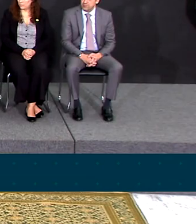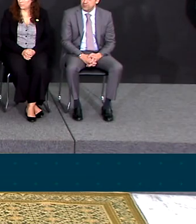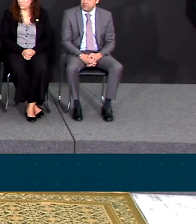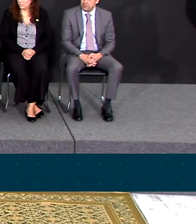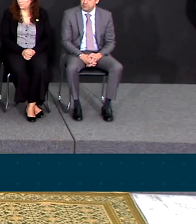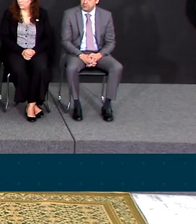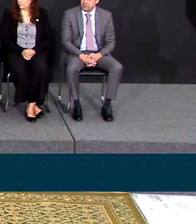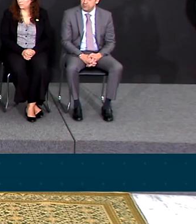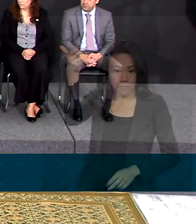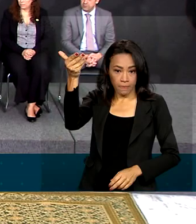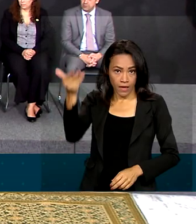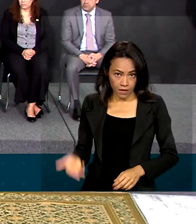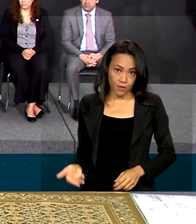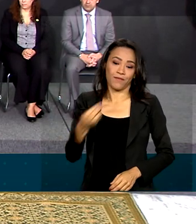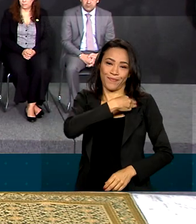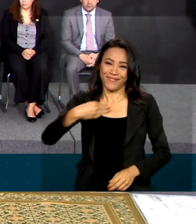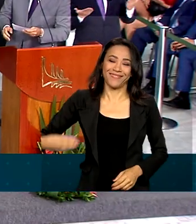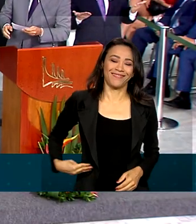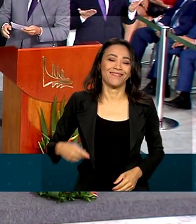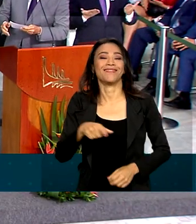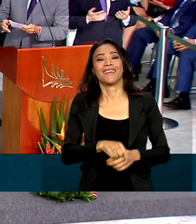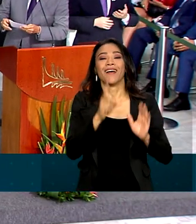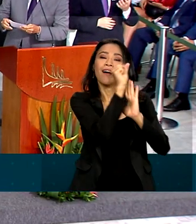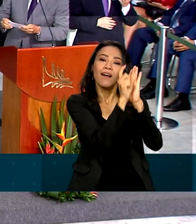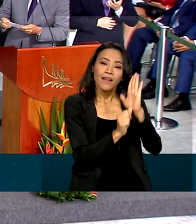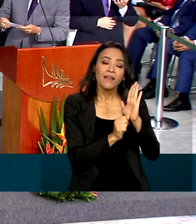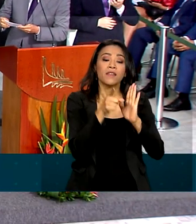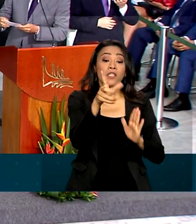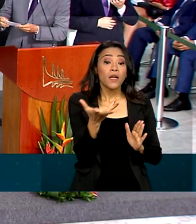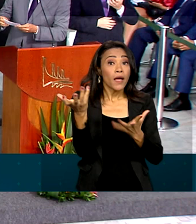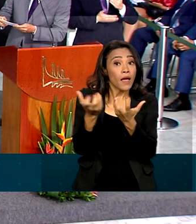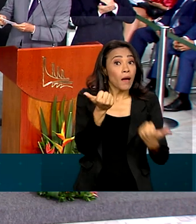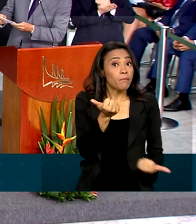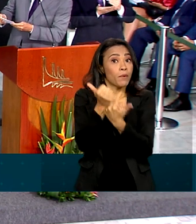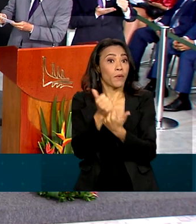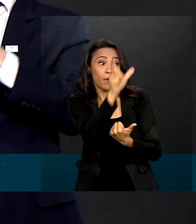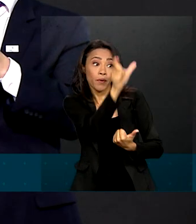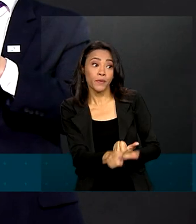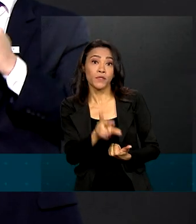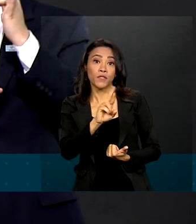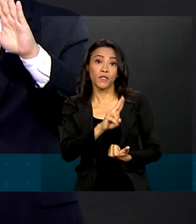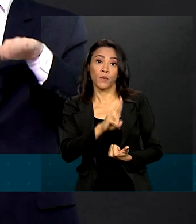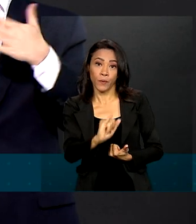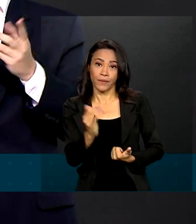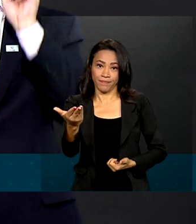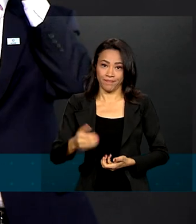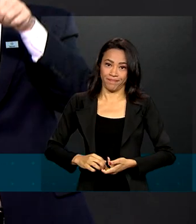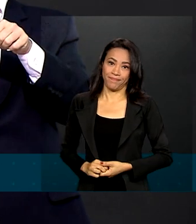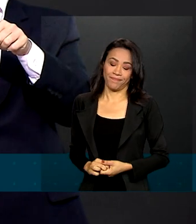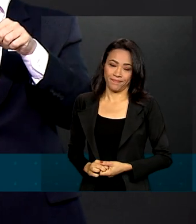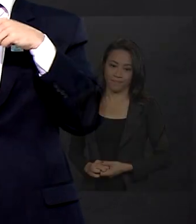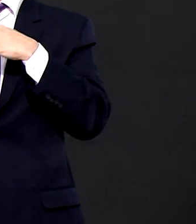A nova ministra do Planejamento e Orçamento recebeu o apoio do ministro Rui Costa. Eu tenho certeza que você